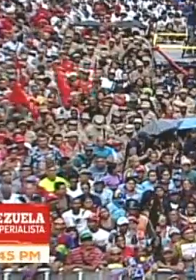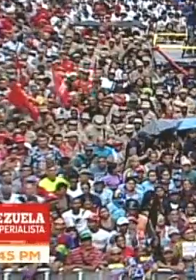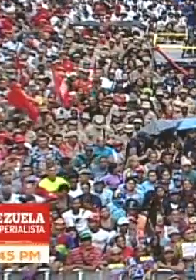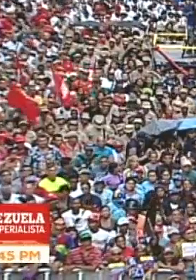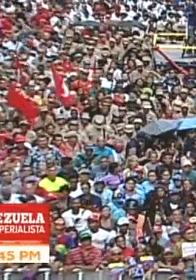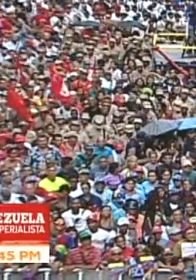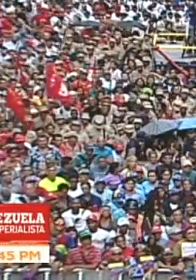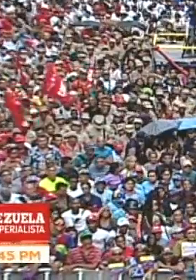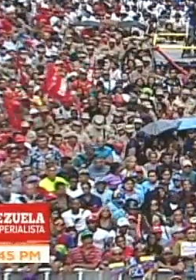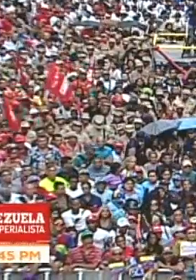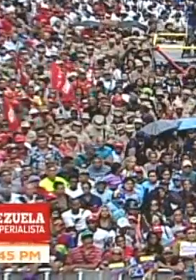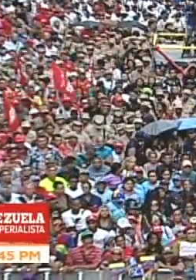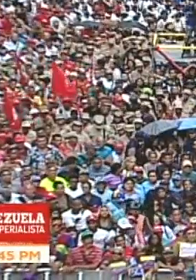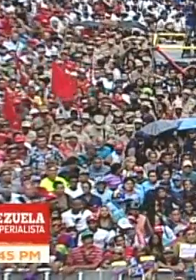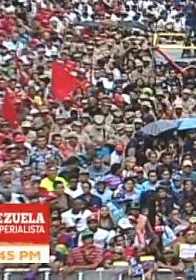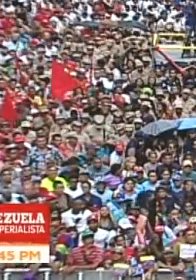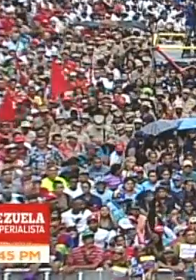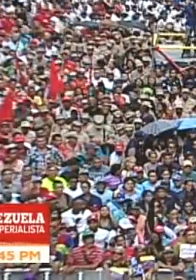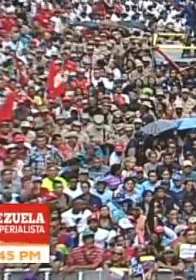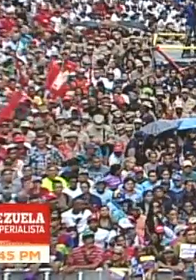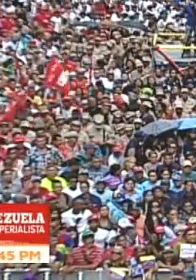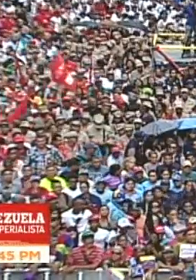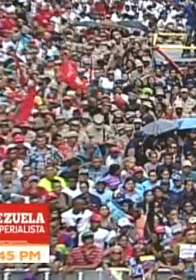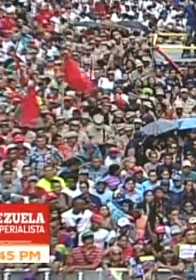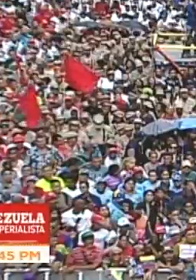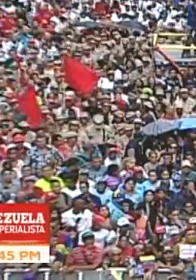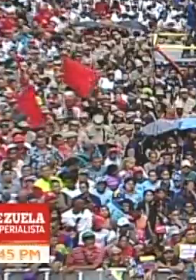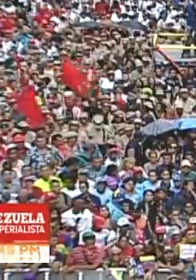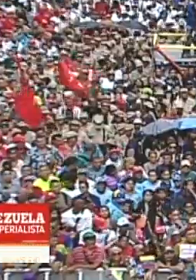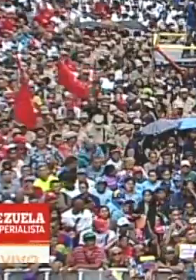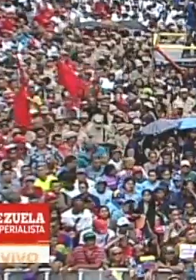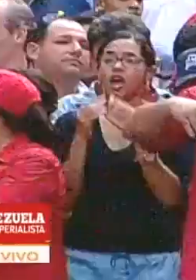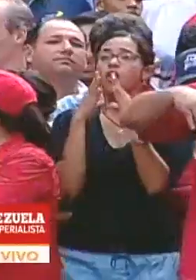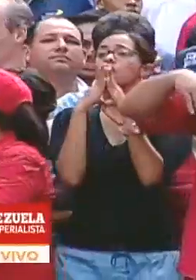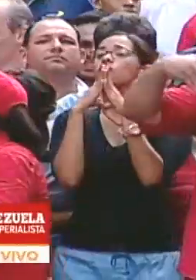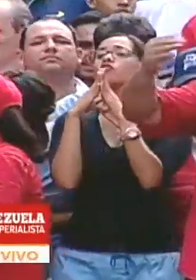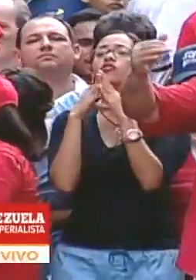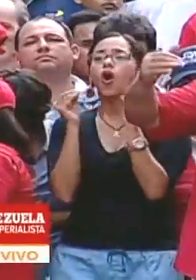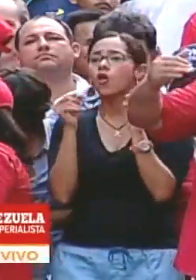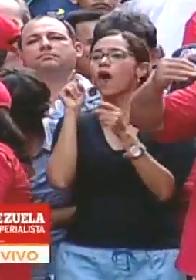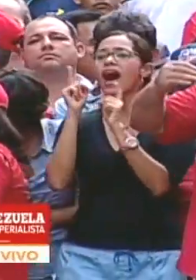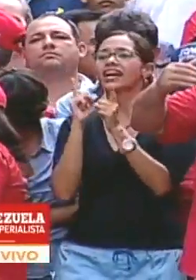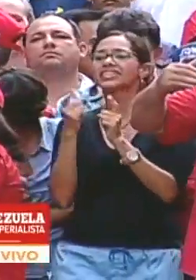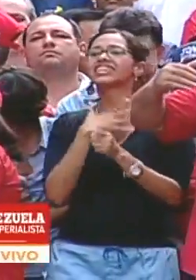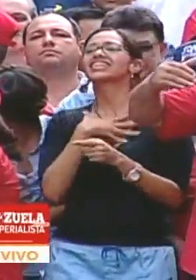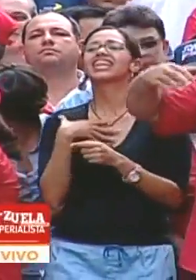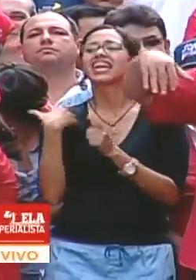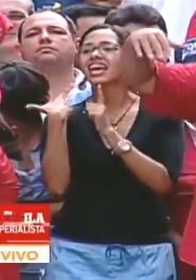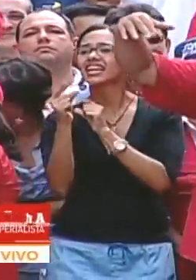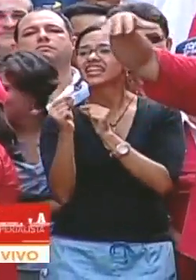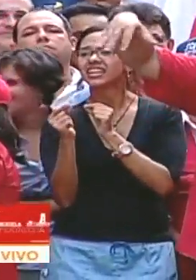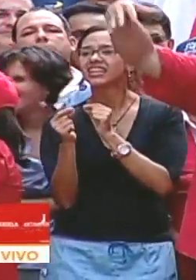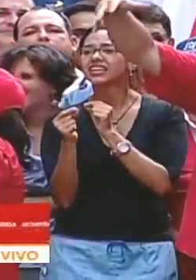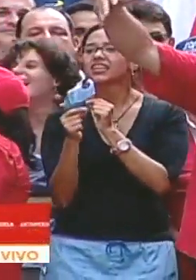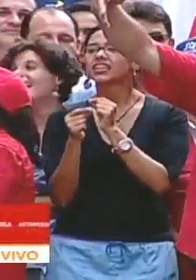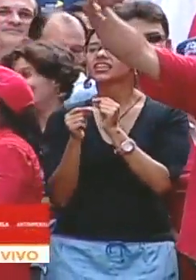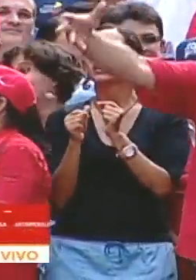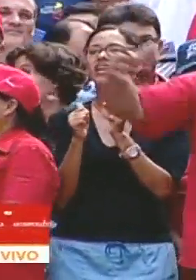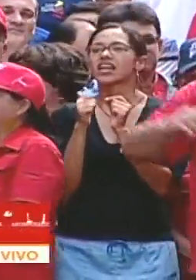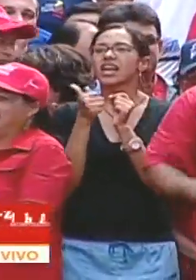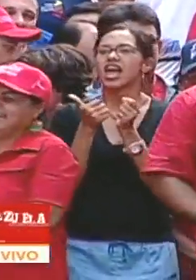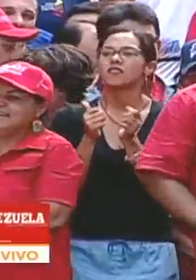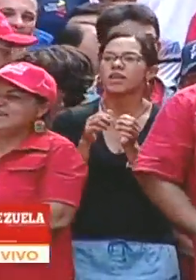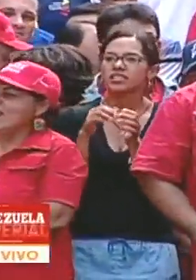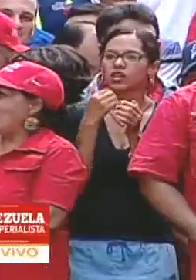Ustedes no revisan la historia reciente. Todo aquel que se quiere ir comienza a echarle la culpa